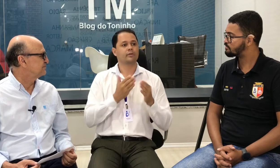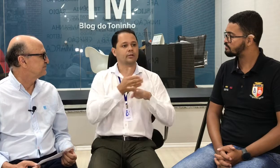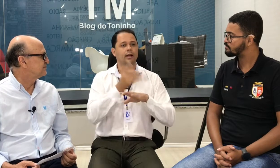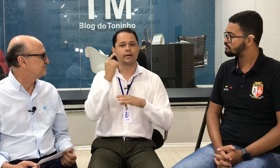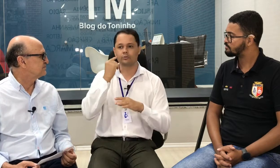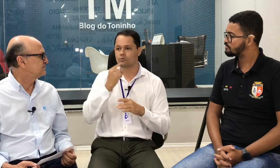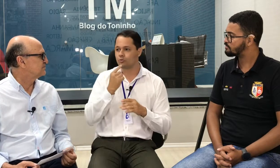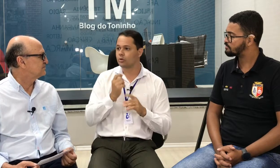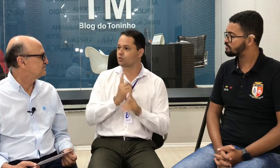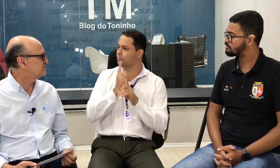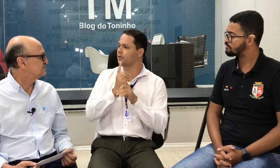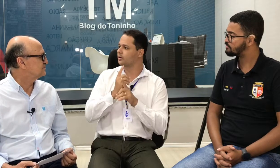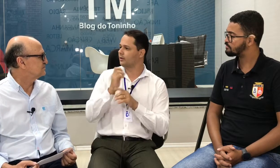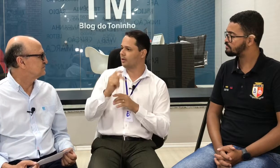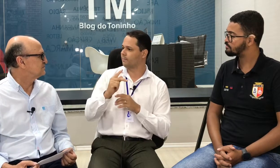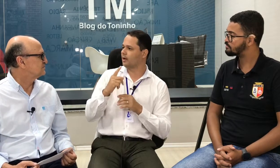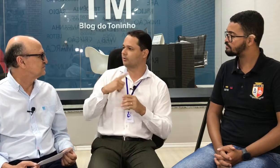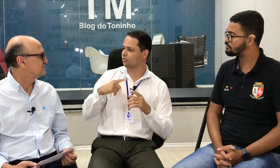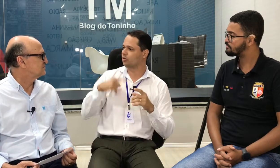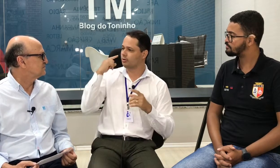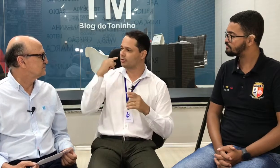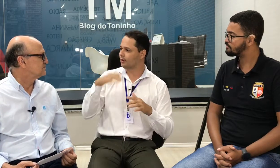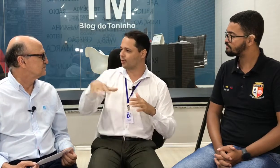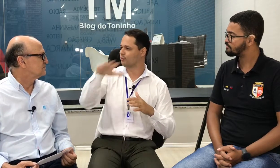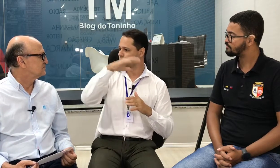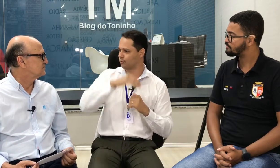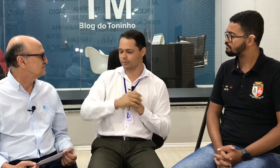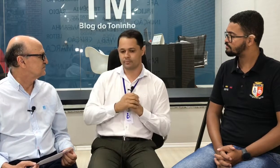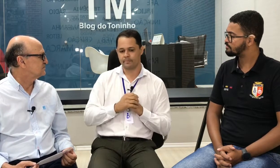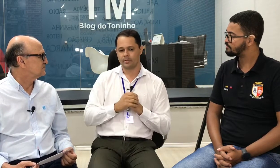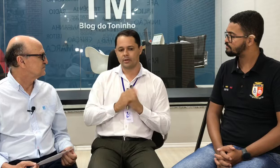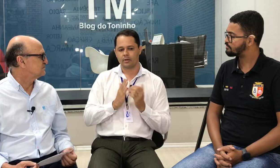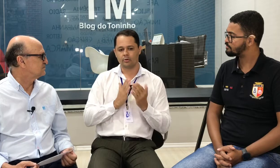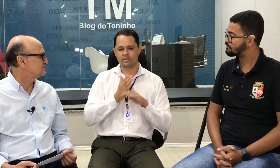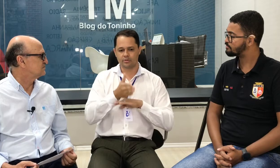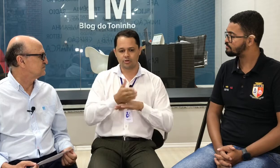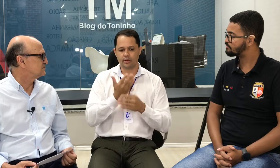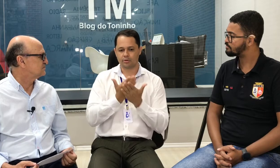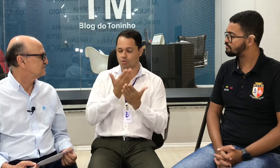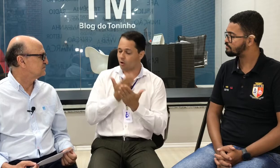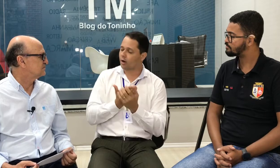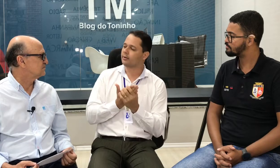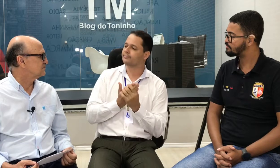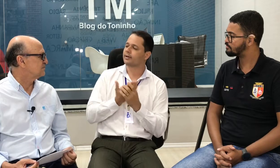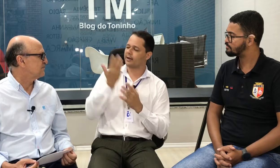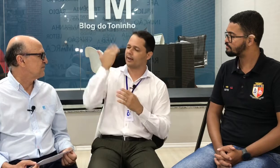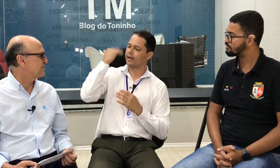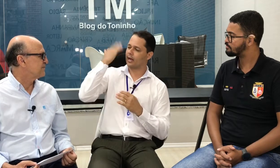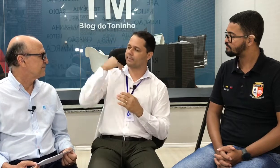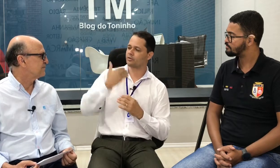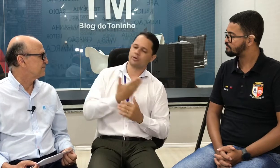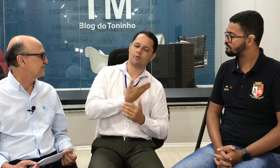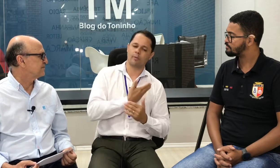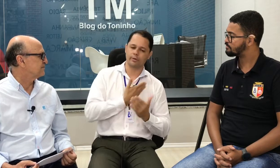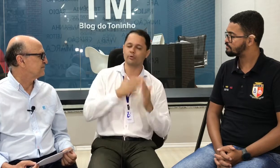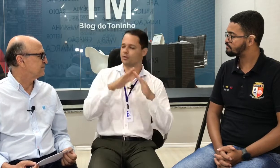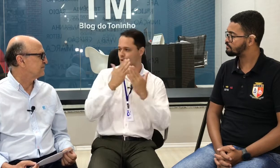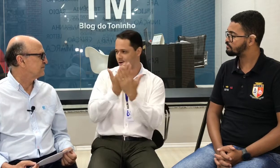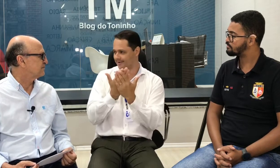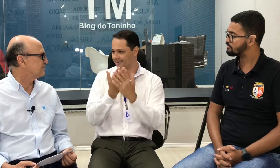atrás do surdo e descobri que em Epitácio tinha alguns surdos. E eu decidi ir na escola, naquela época tinha um amigo da escola, daí